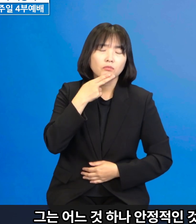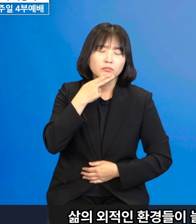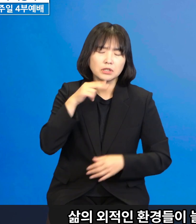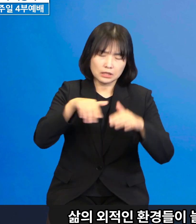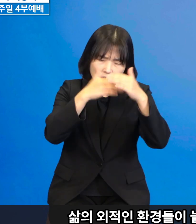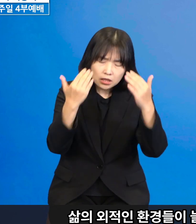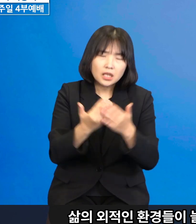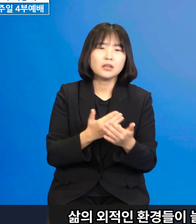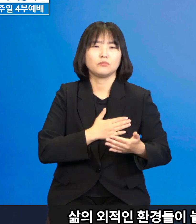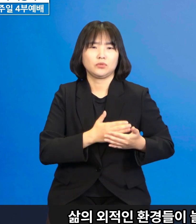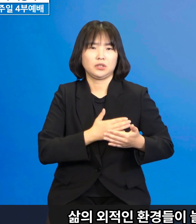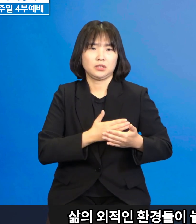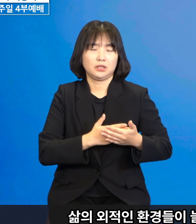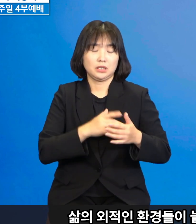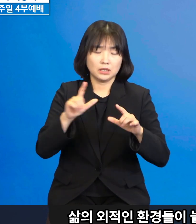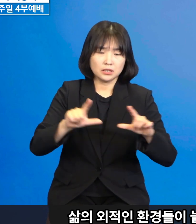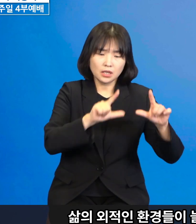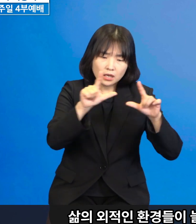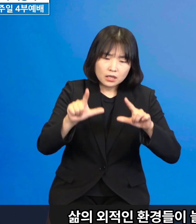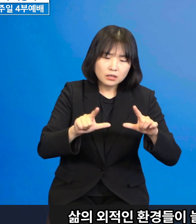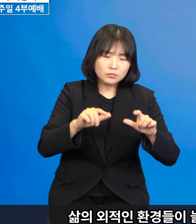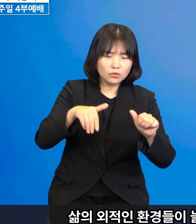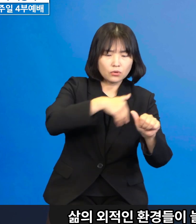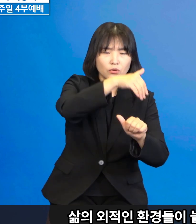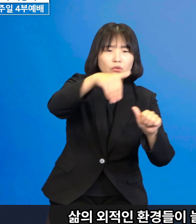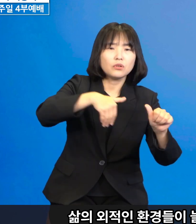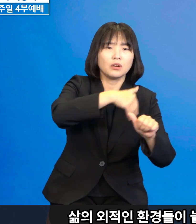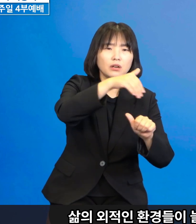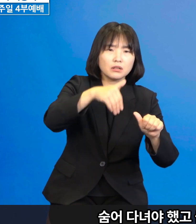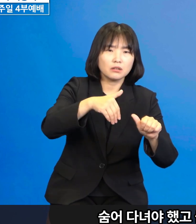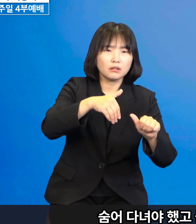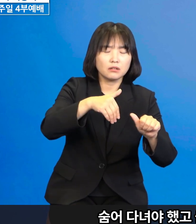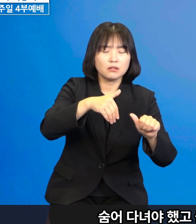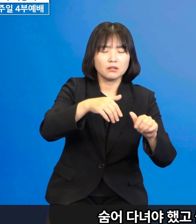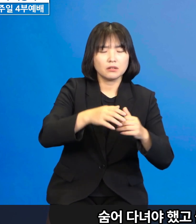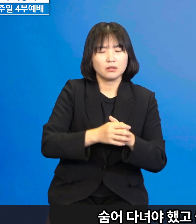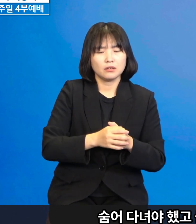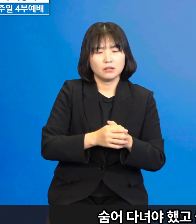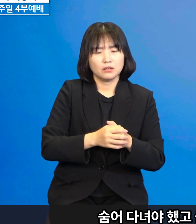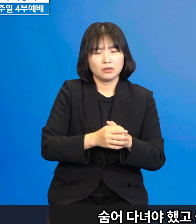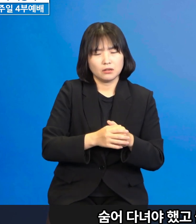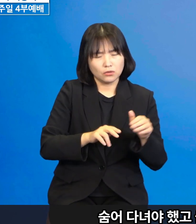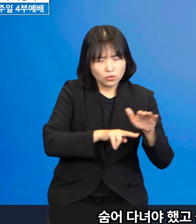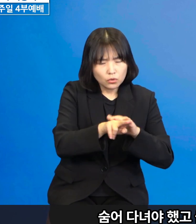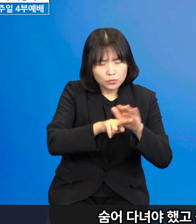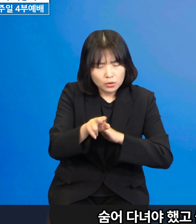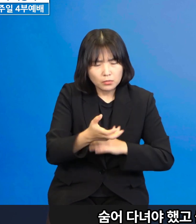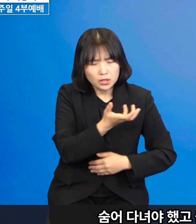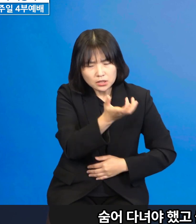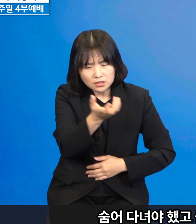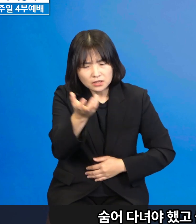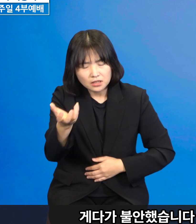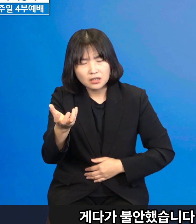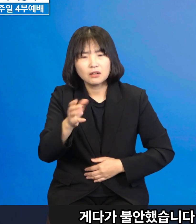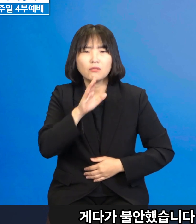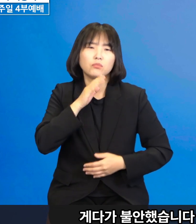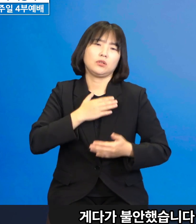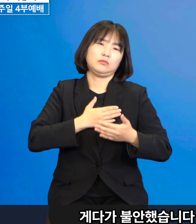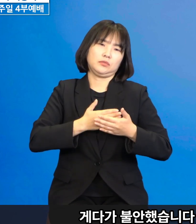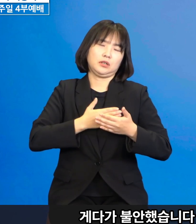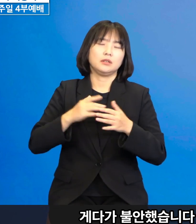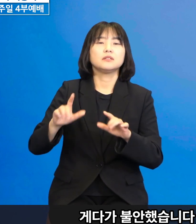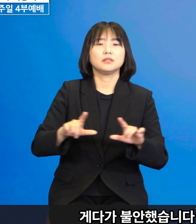거예요. 삶의 외적인 환경들이 늘 정처 없이 돌아다녀야 했고 숨어 다녀야 했고 불안정한 삶이었습니다.